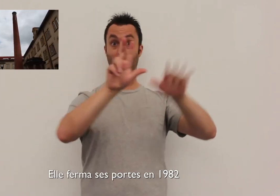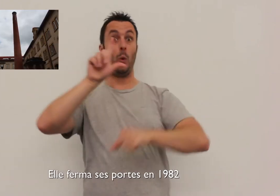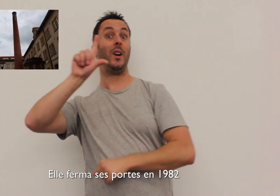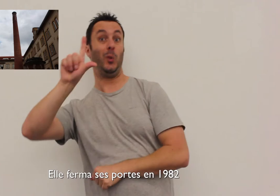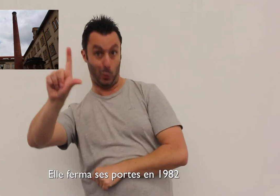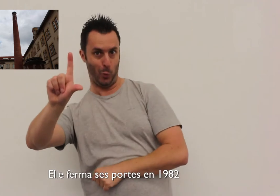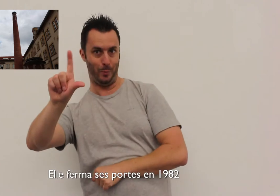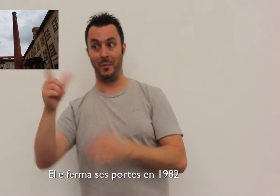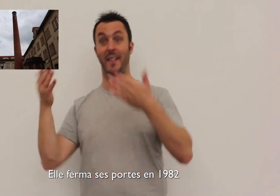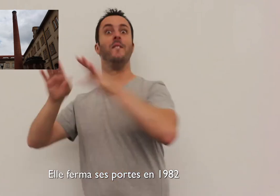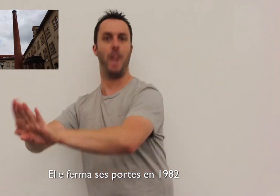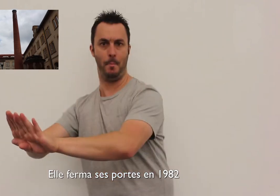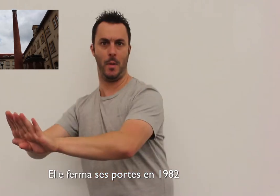Elle ferma ses portes en 1982.